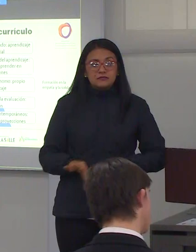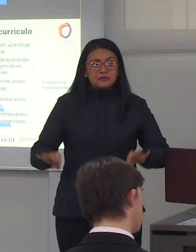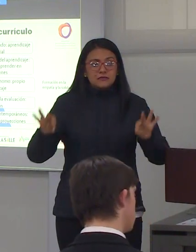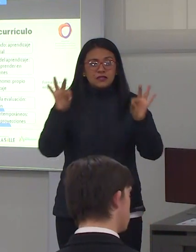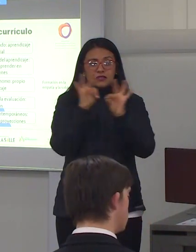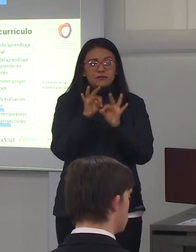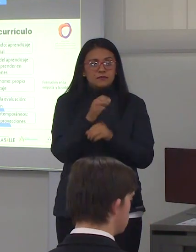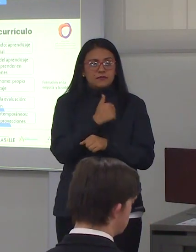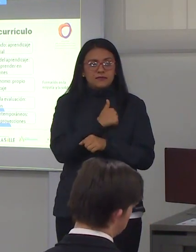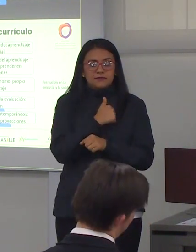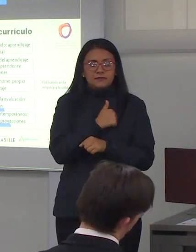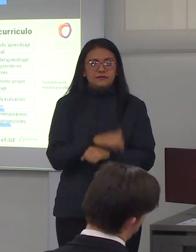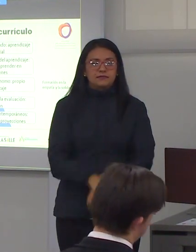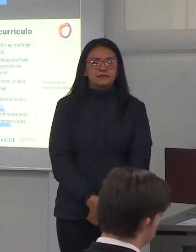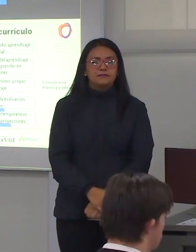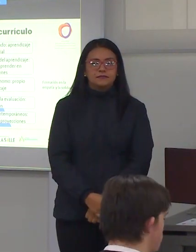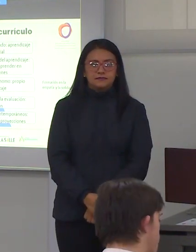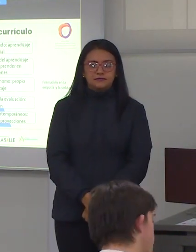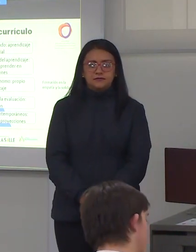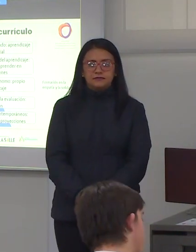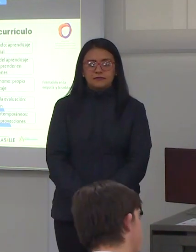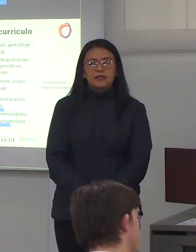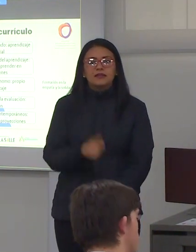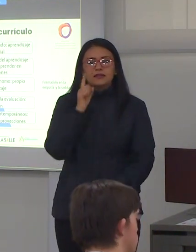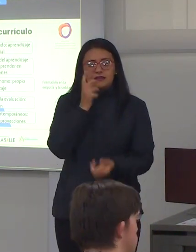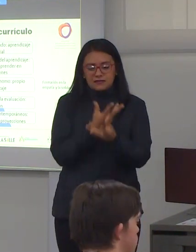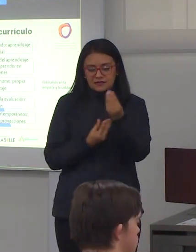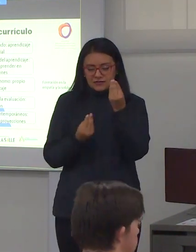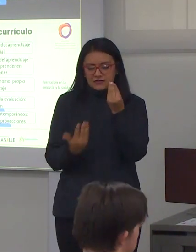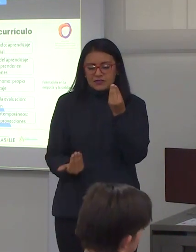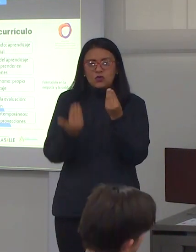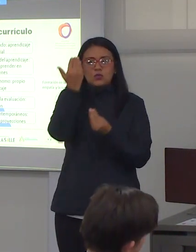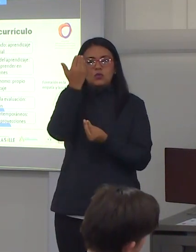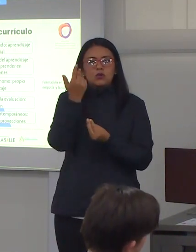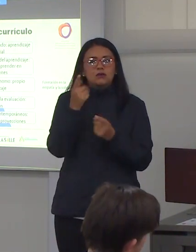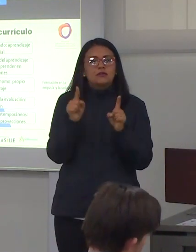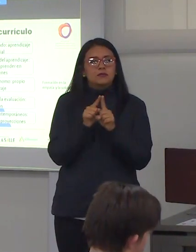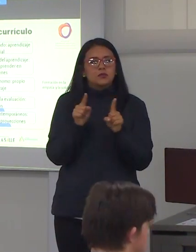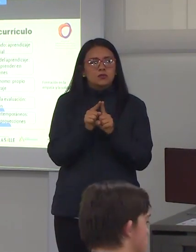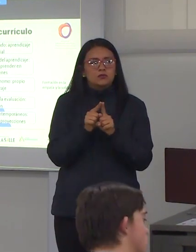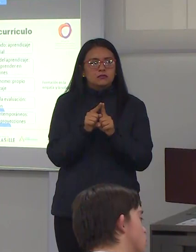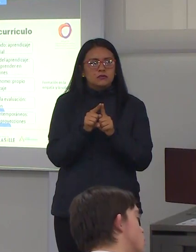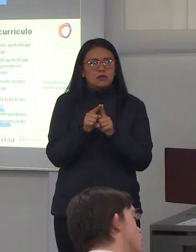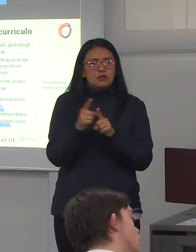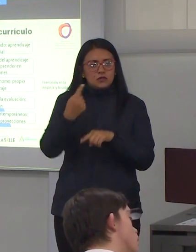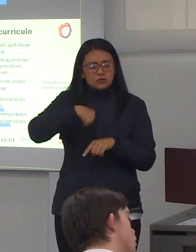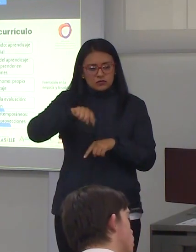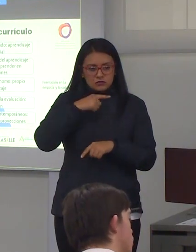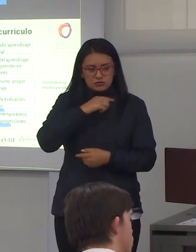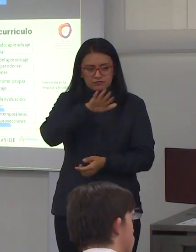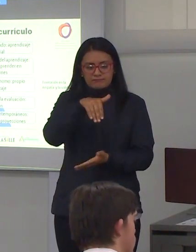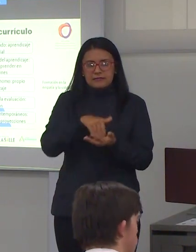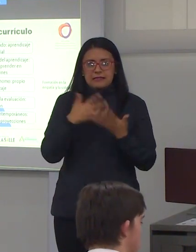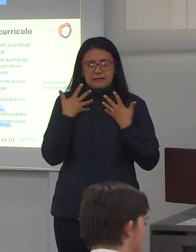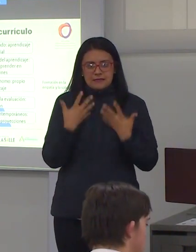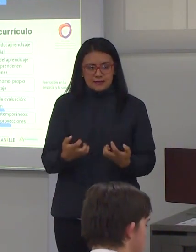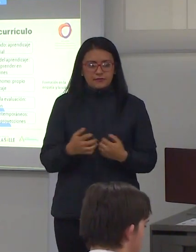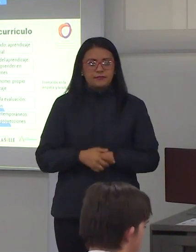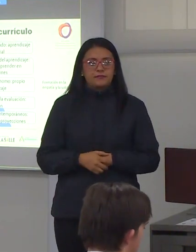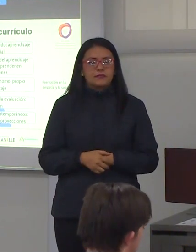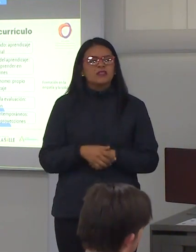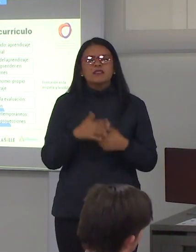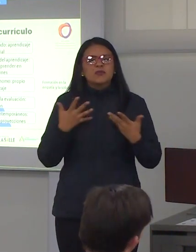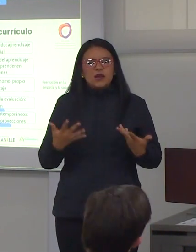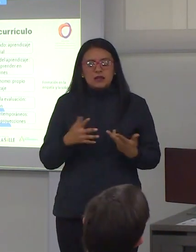para nosotros es la categoría nueva en la cual nos podemos nos queremos digamos posicionar es un